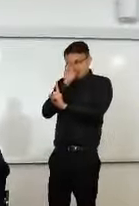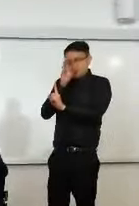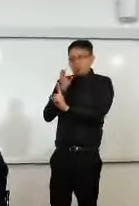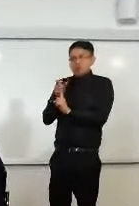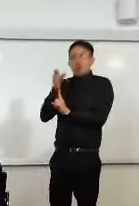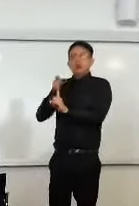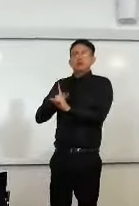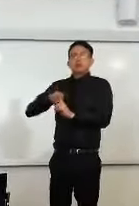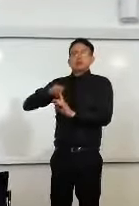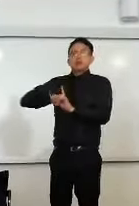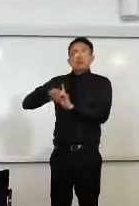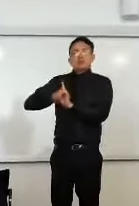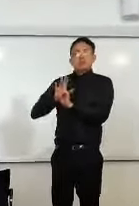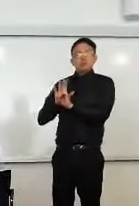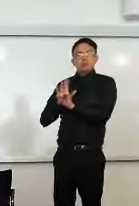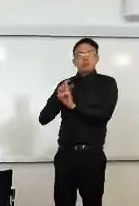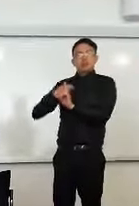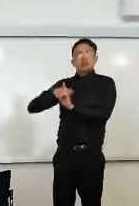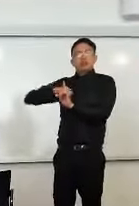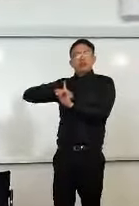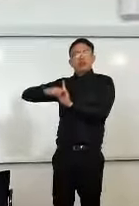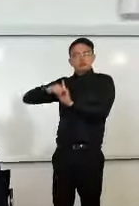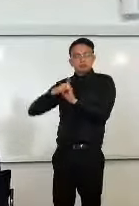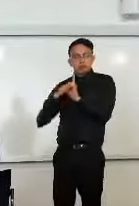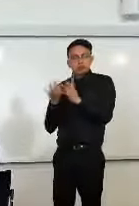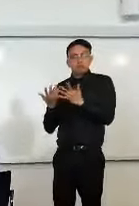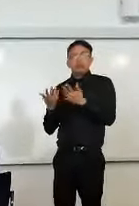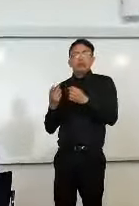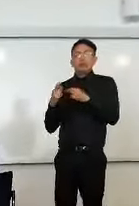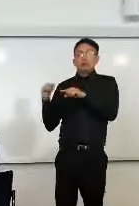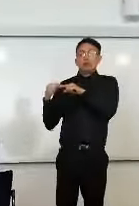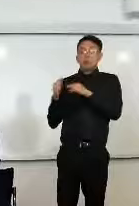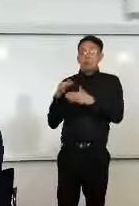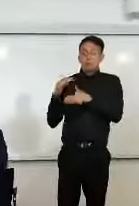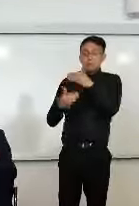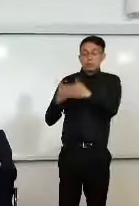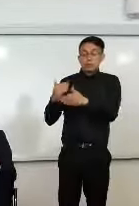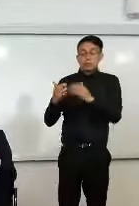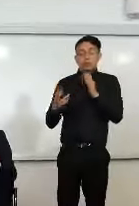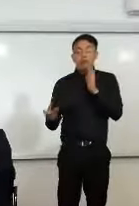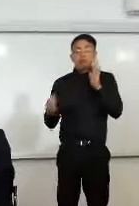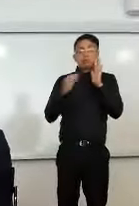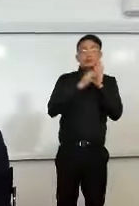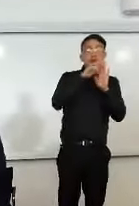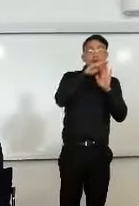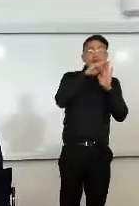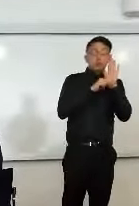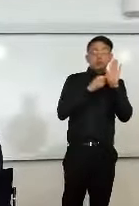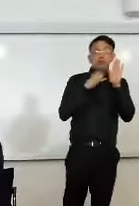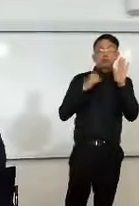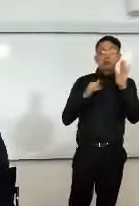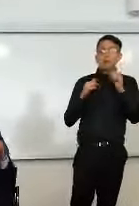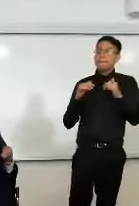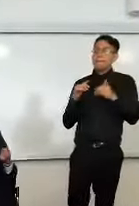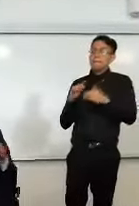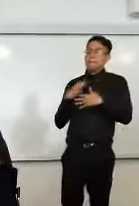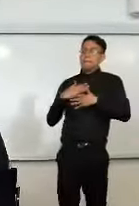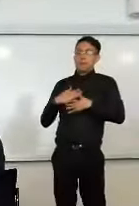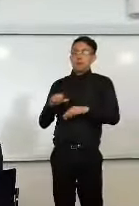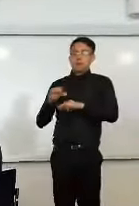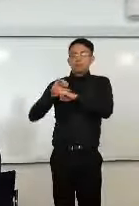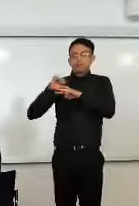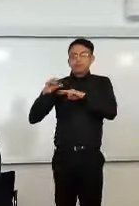capacidad jurídica, y para tener en cuenta que todo proceso, y que eso queda en la resolución, todo proceso que implique atención